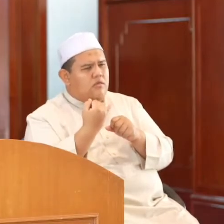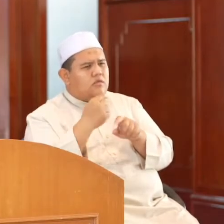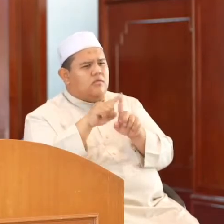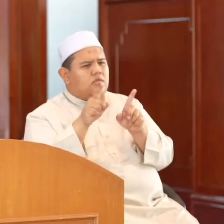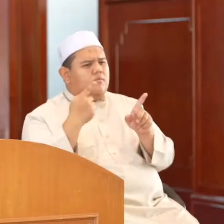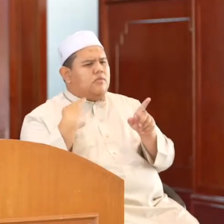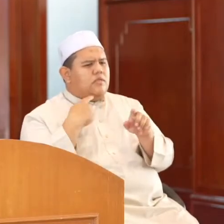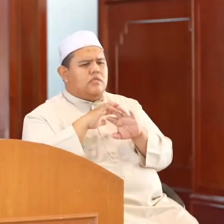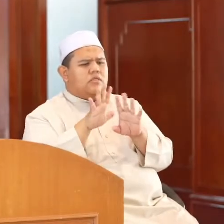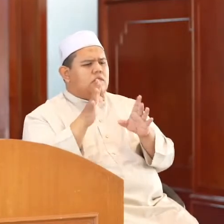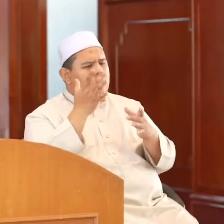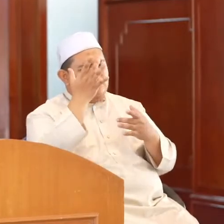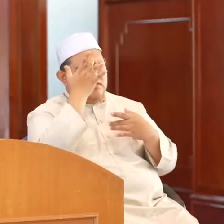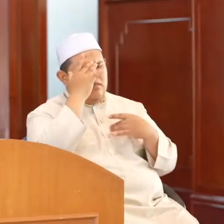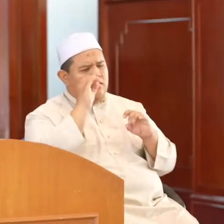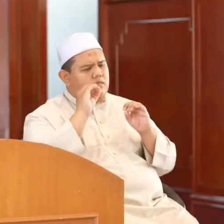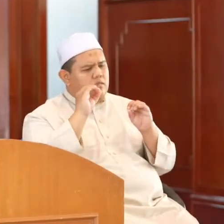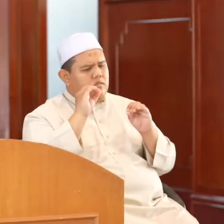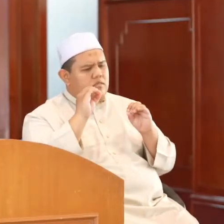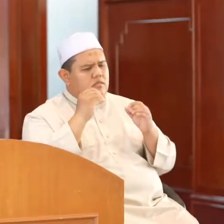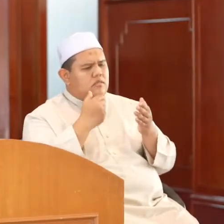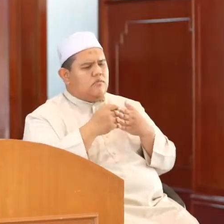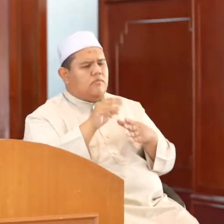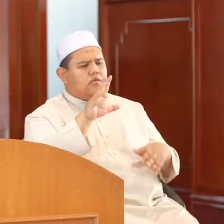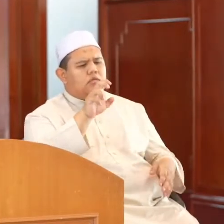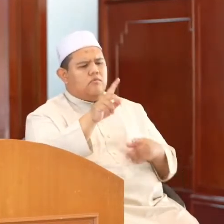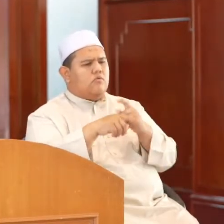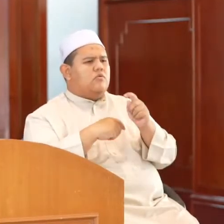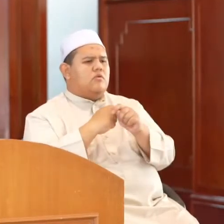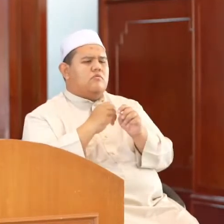tapi kita tak sakit buah pinggang selama 30 tahun.